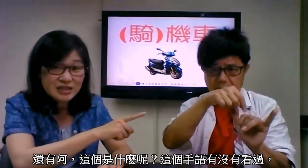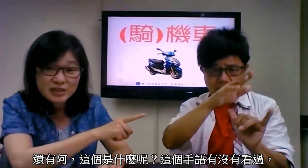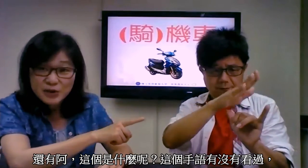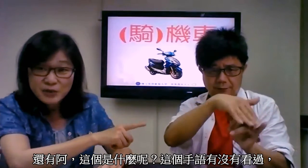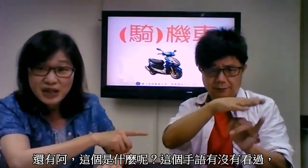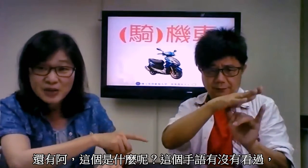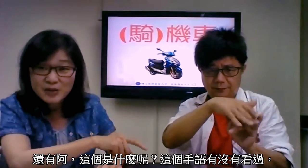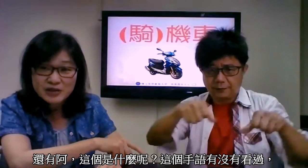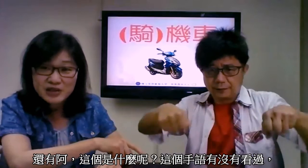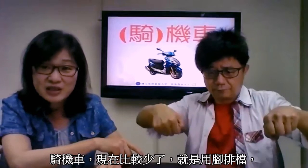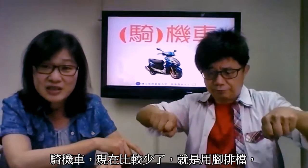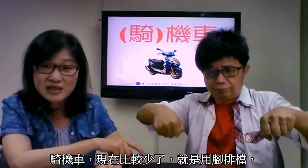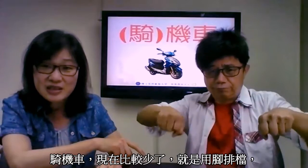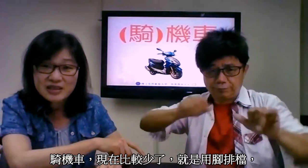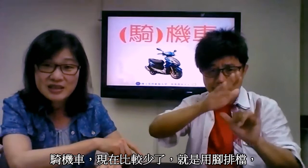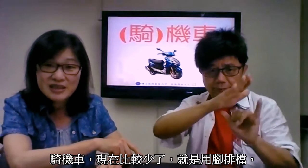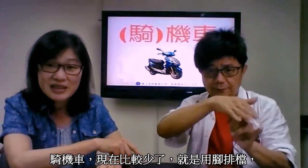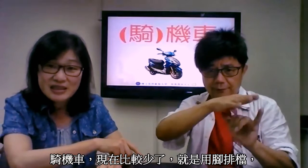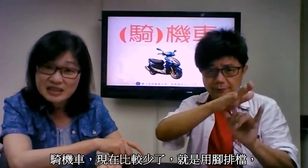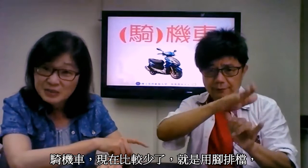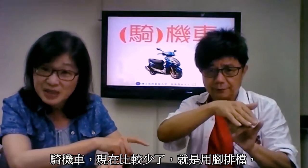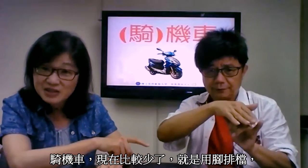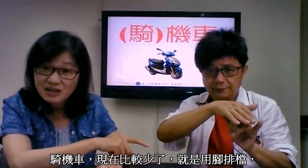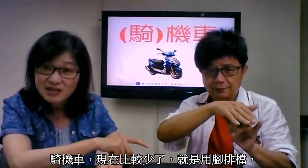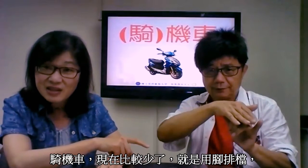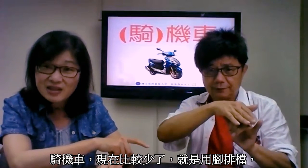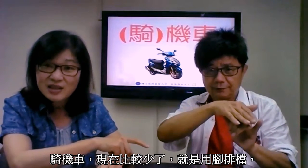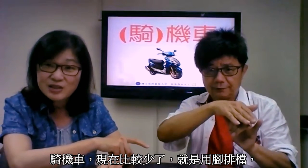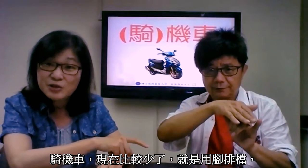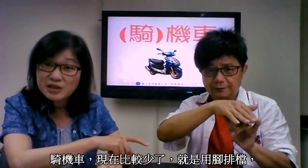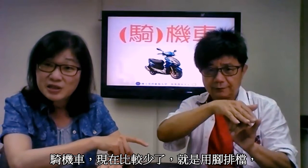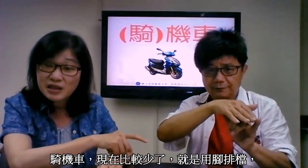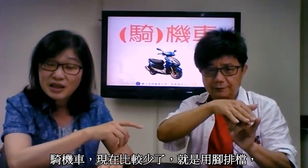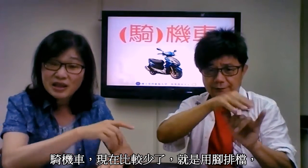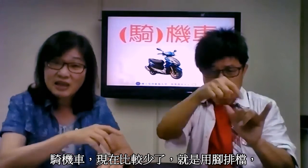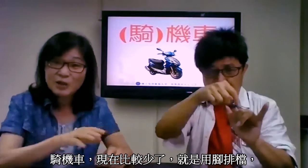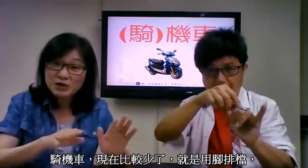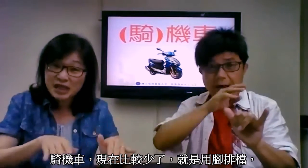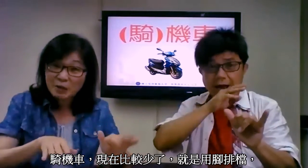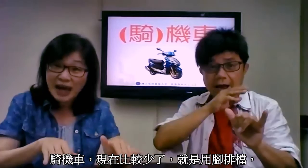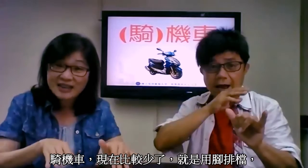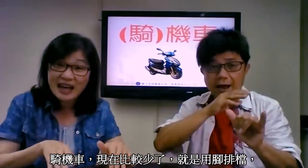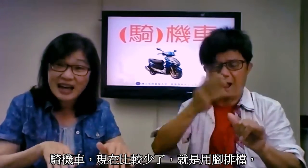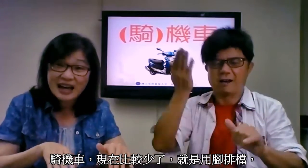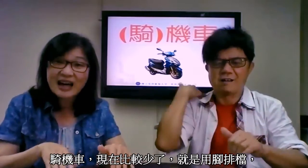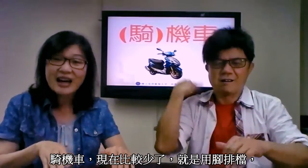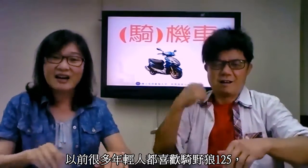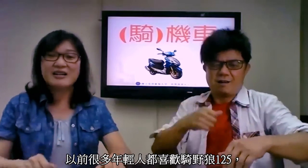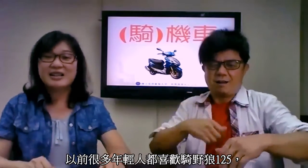时候有没有看过？骑机车现在比较少了，就是用脚排挡。